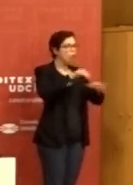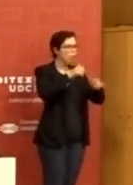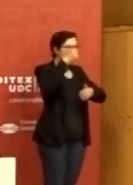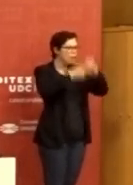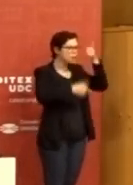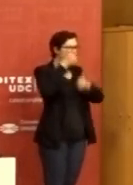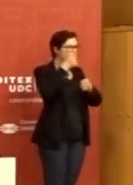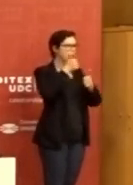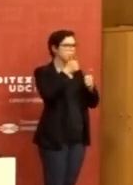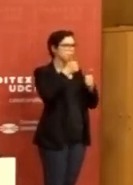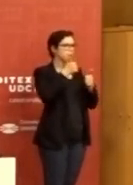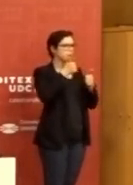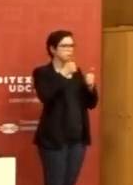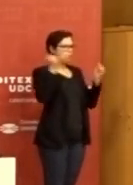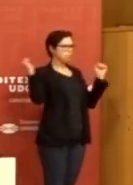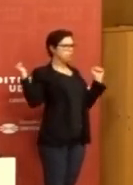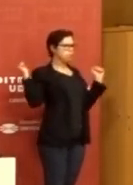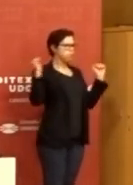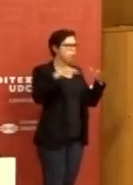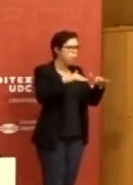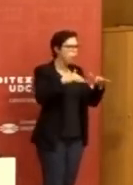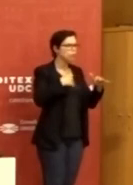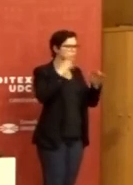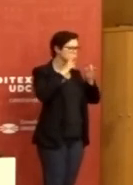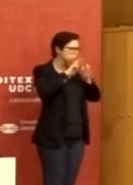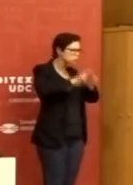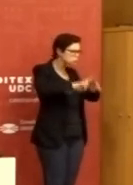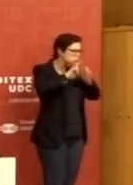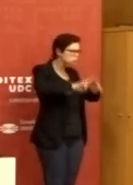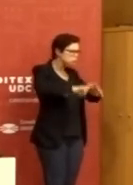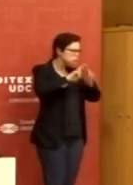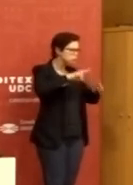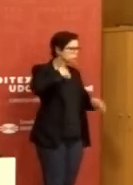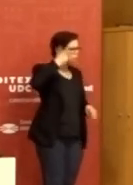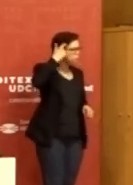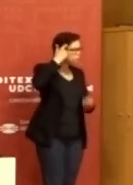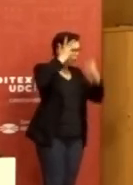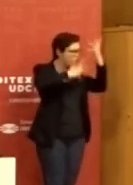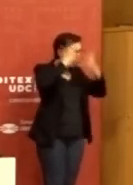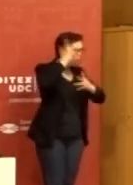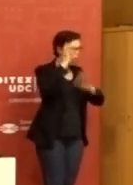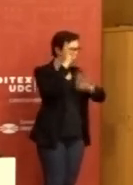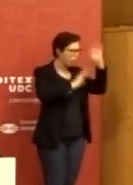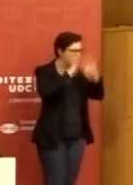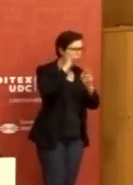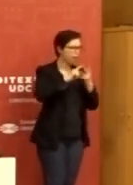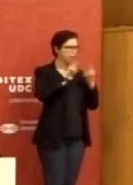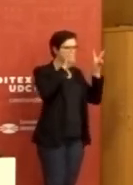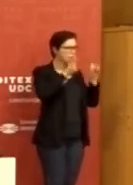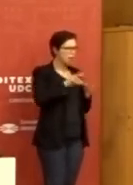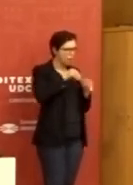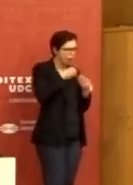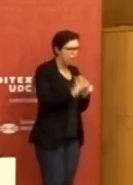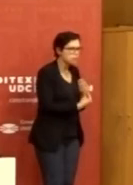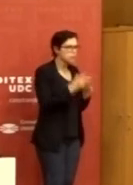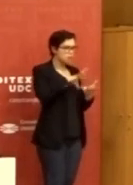convocatoria de empleo público que se hace para verificar que efectivamente los porcentajes, el temario, etcétera, es